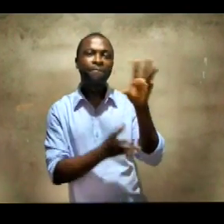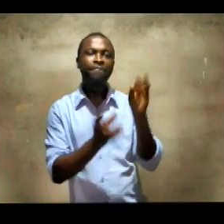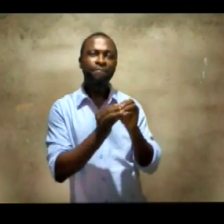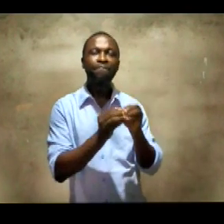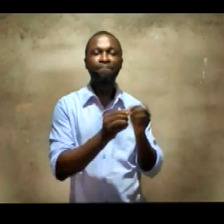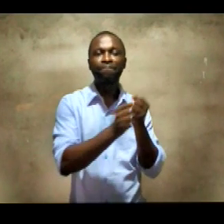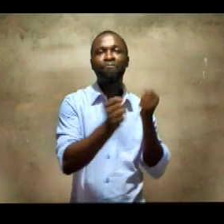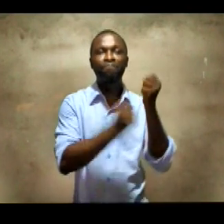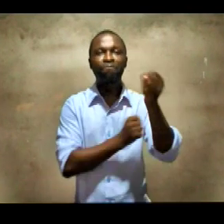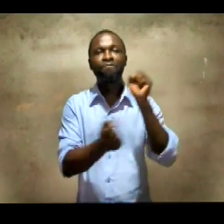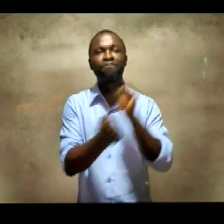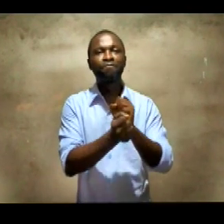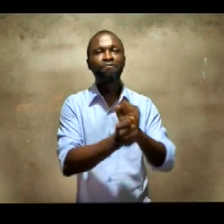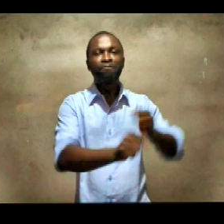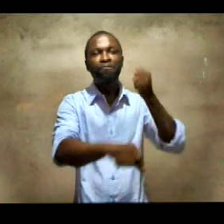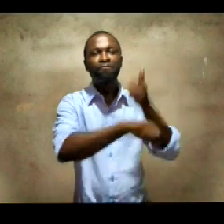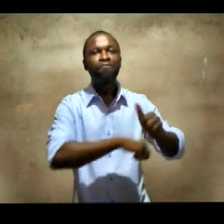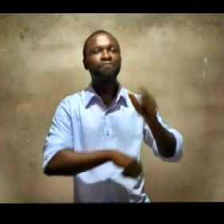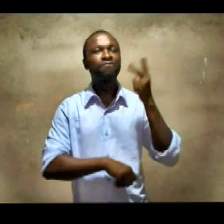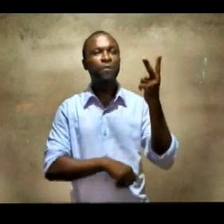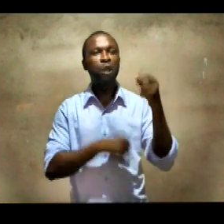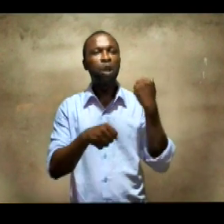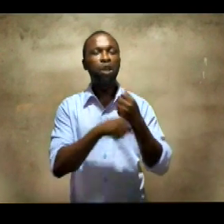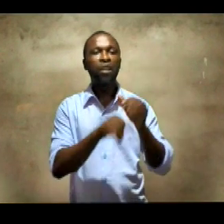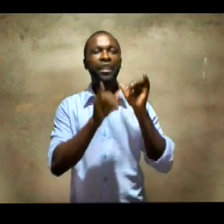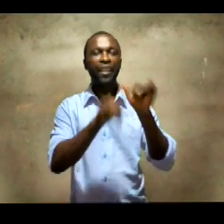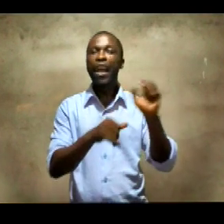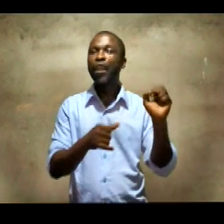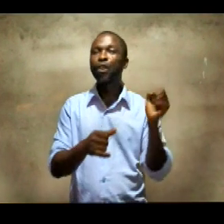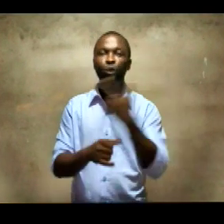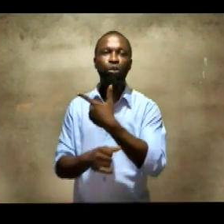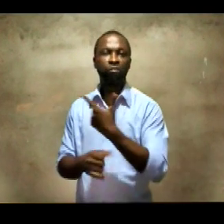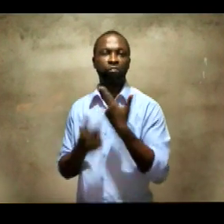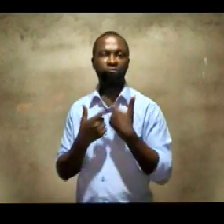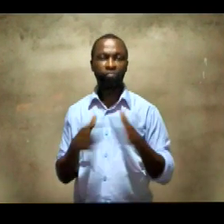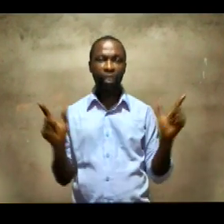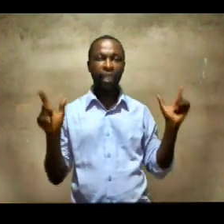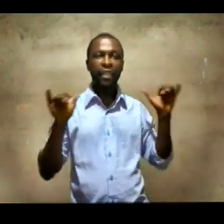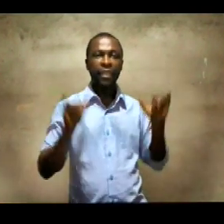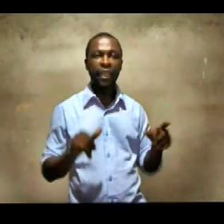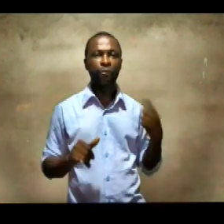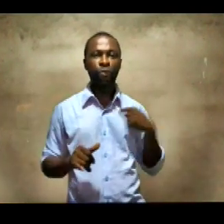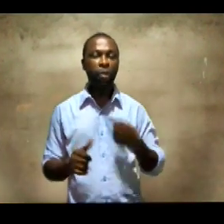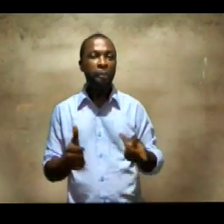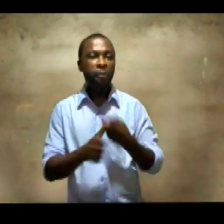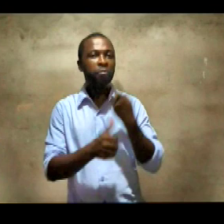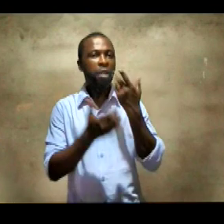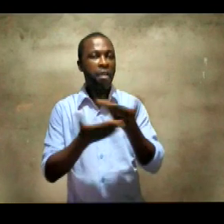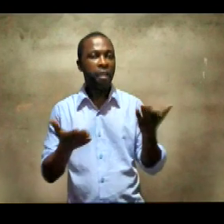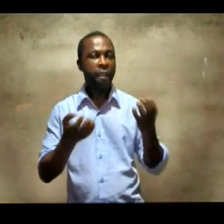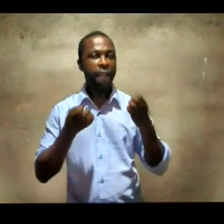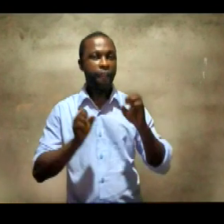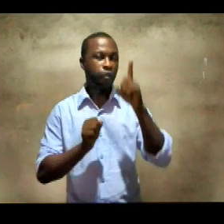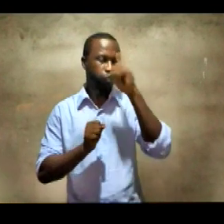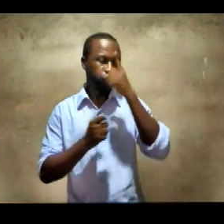été condamnés à 2 ans de prison avec sursis. Ils ont tous été libérés. C'était une satisfaction totale que nous avons. Maintenant,